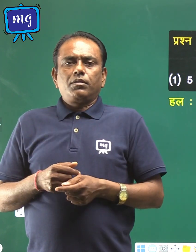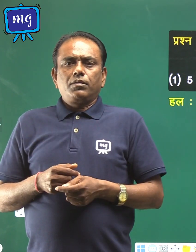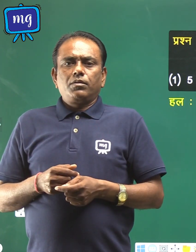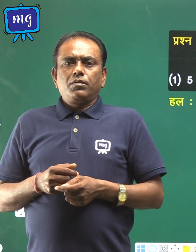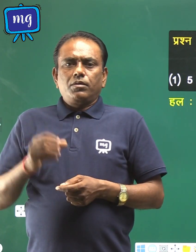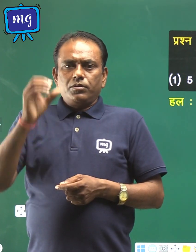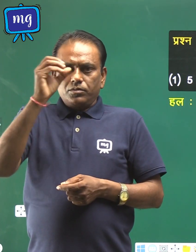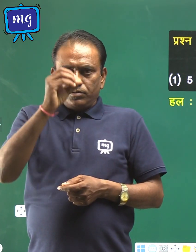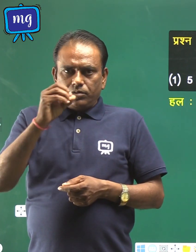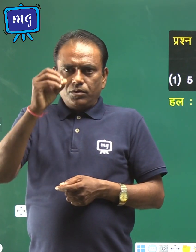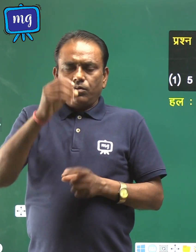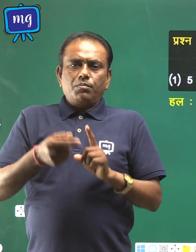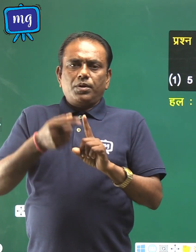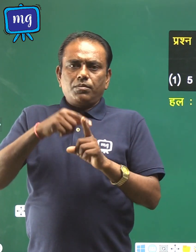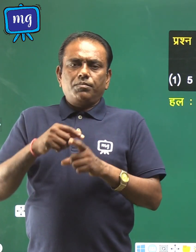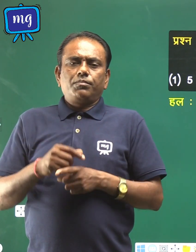0 पर